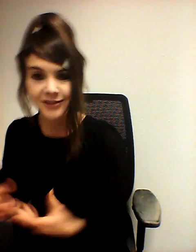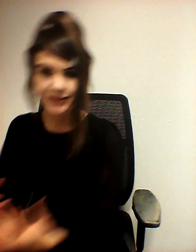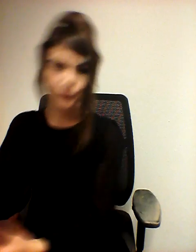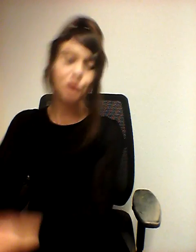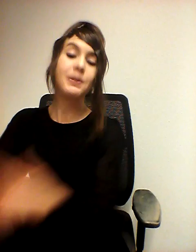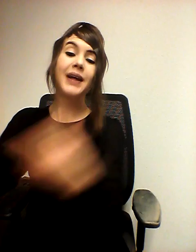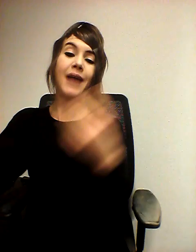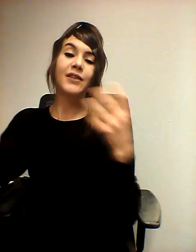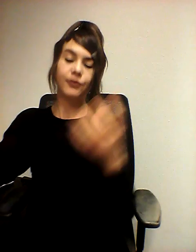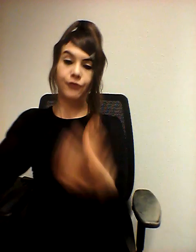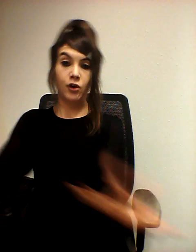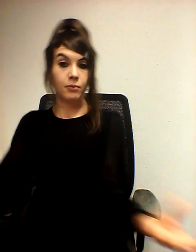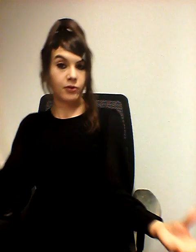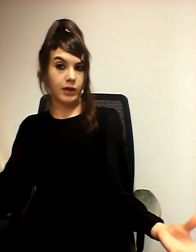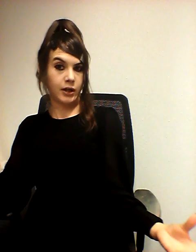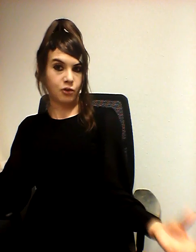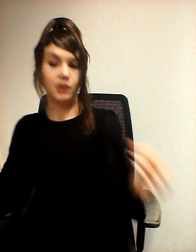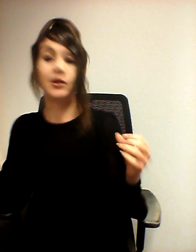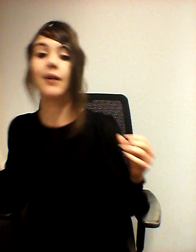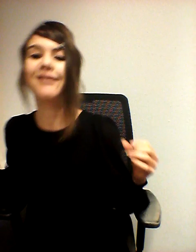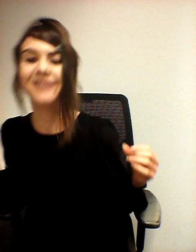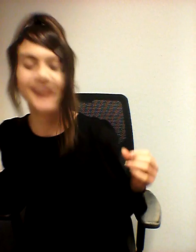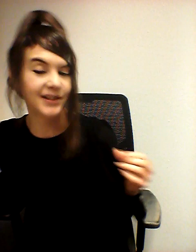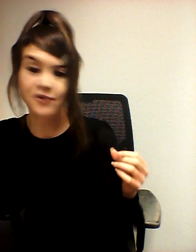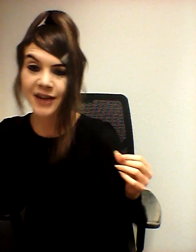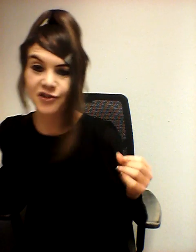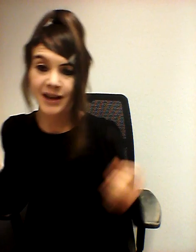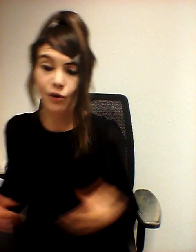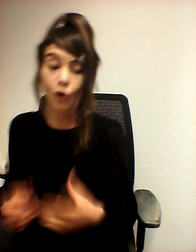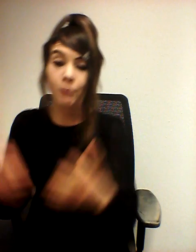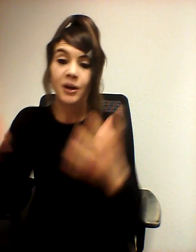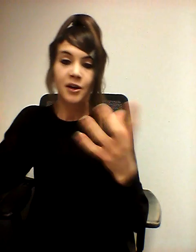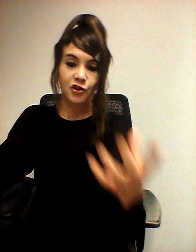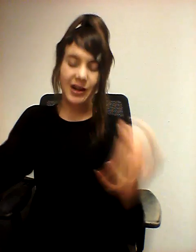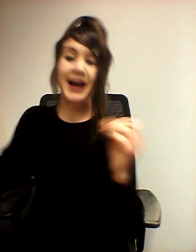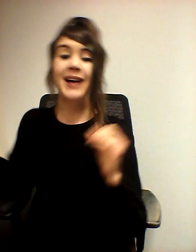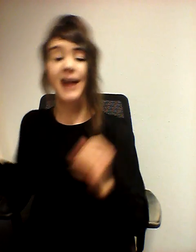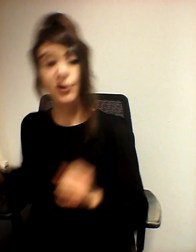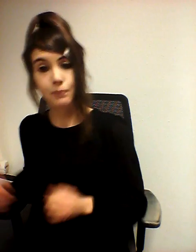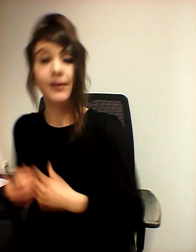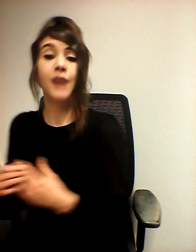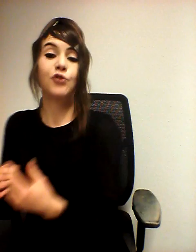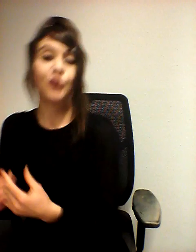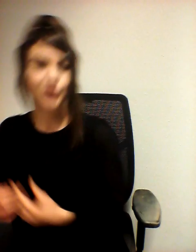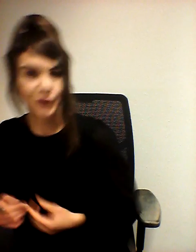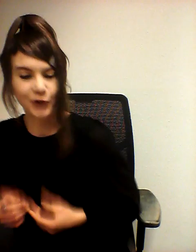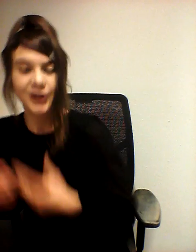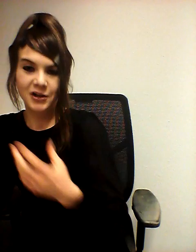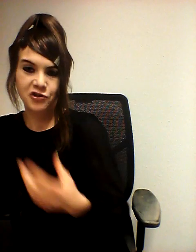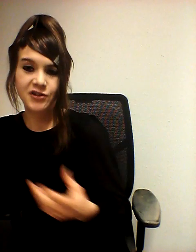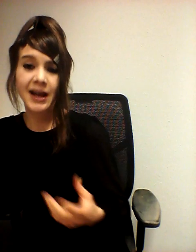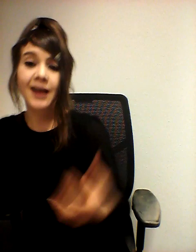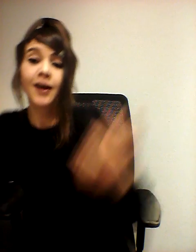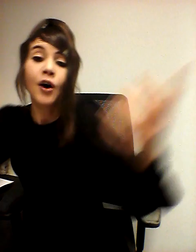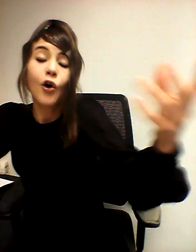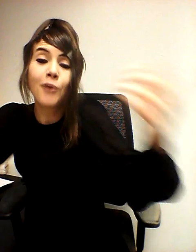nieuwe spiereiwitten te vormen, van jouw spiercellen niet in staat zijn om schade aan spierweefsel te herstellen,